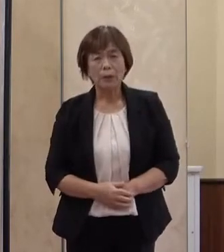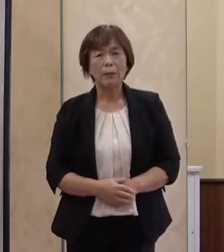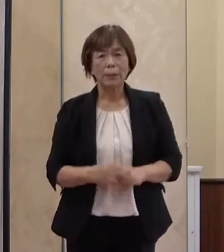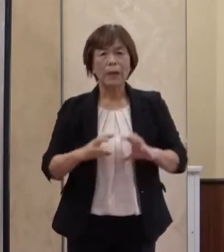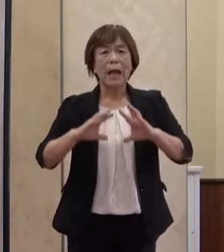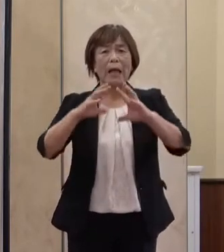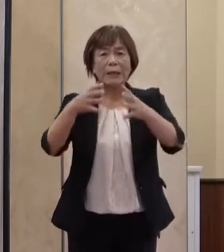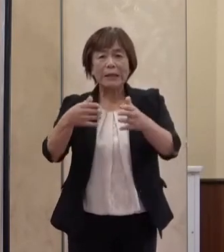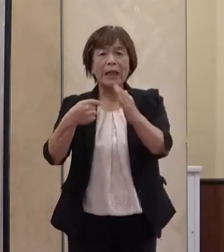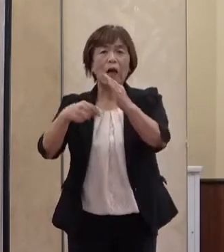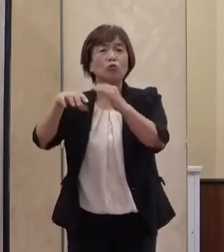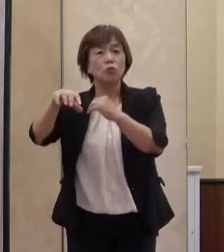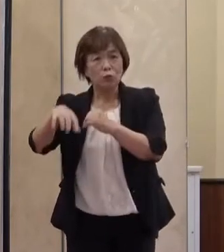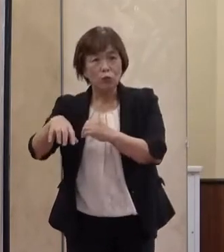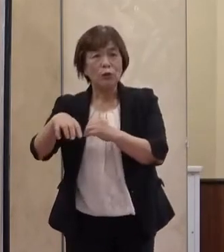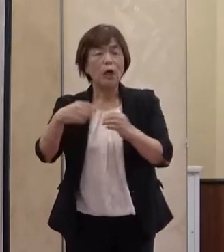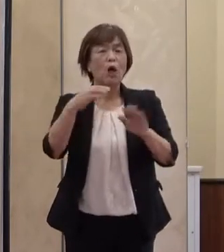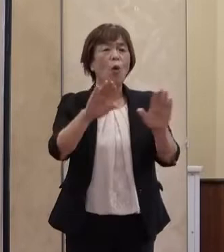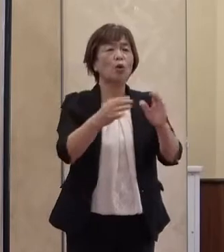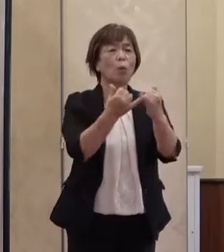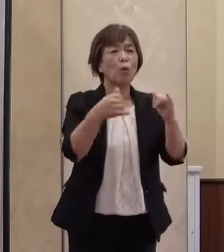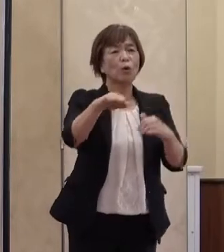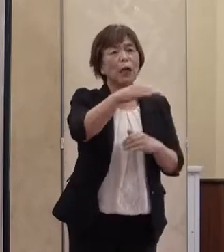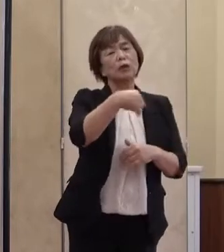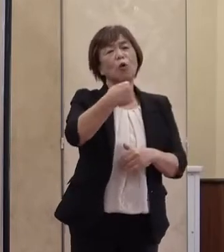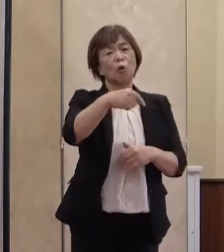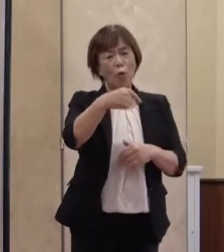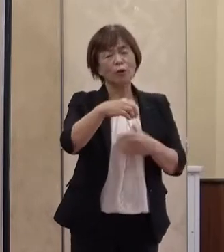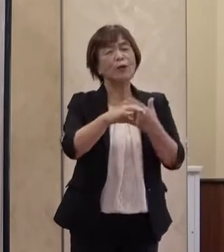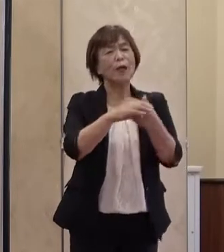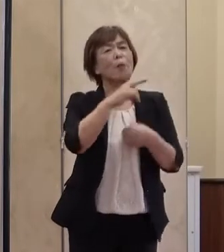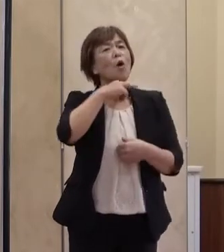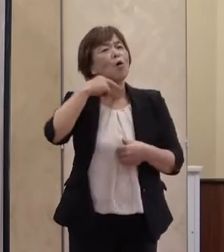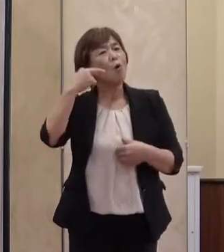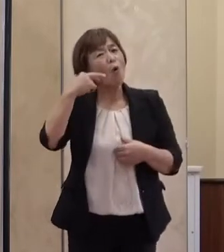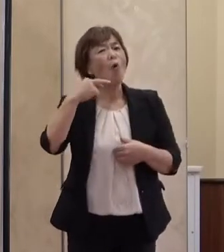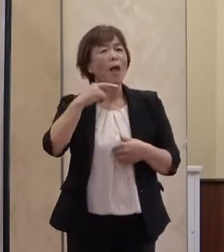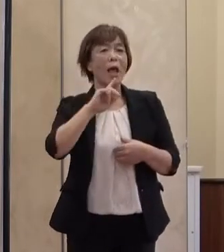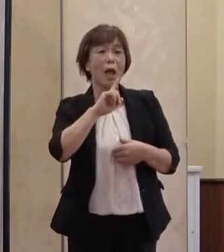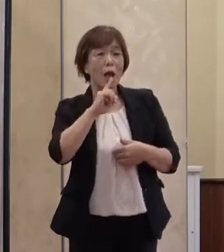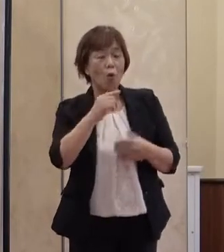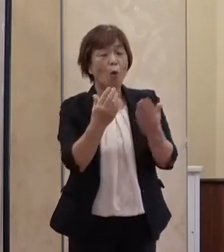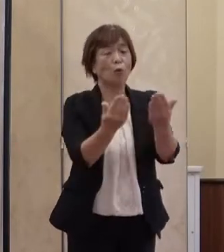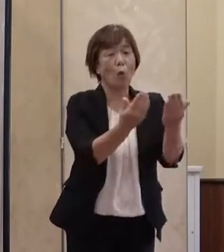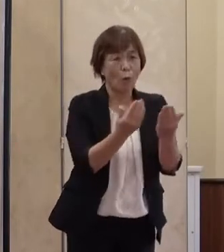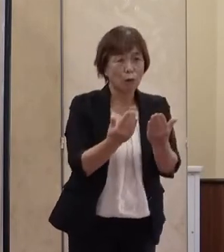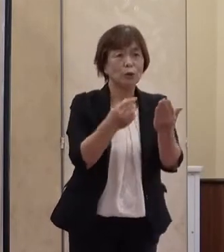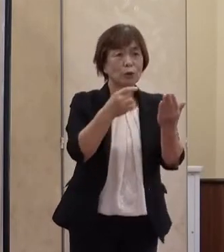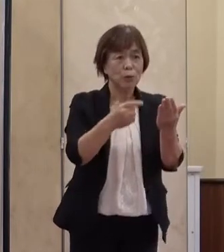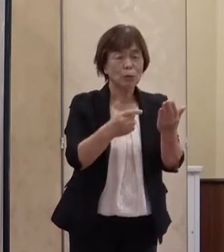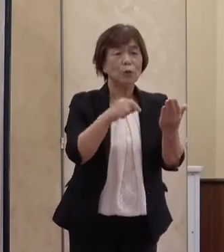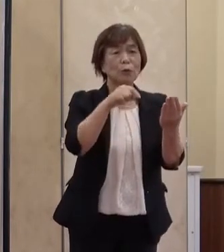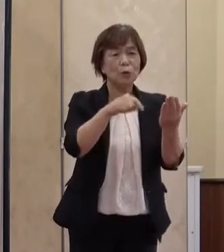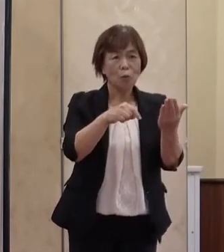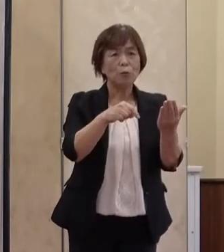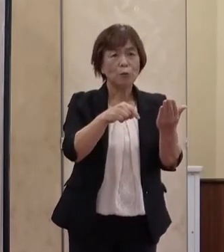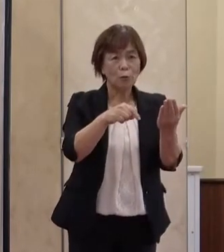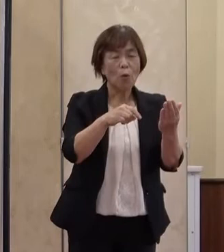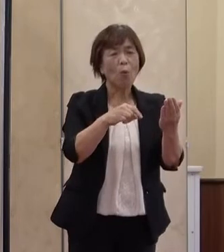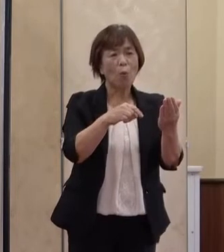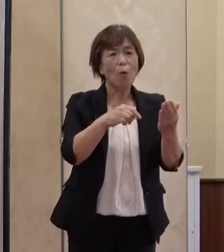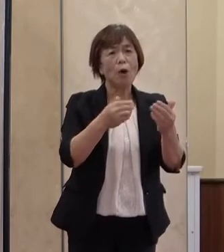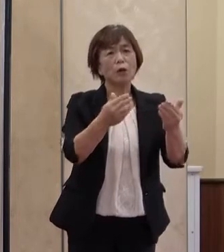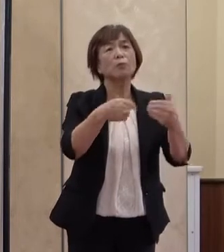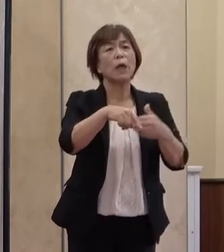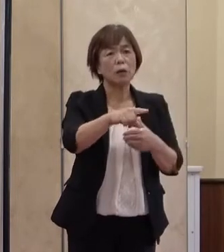ナルスクールであったり、子どもたちの教育面であったり、英語を含めた英語圏での非常に住みやすい街づくりであったり、そういったこと